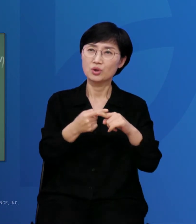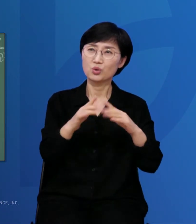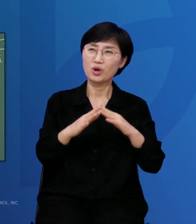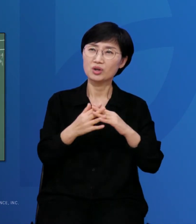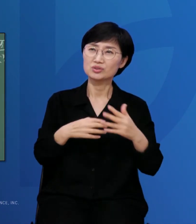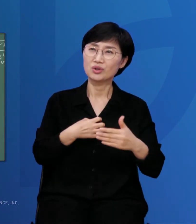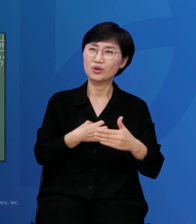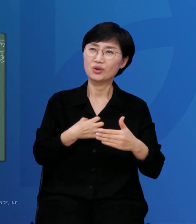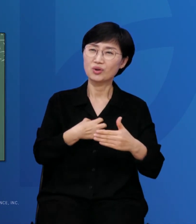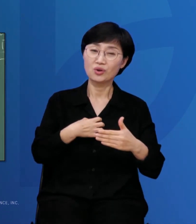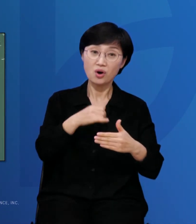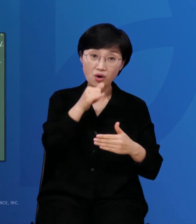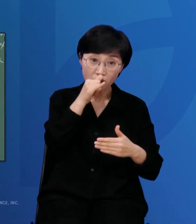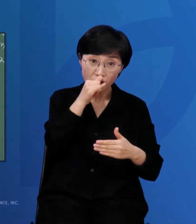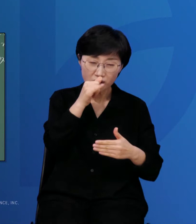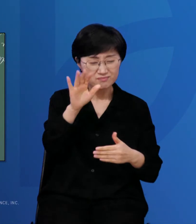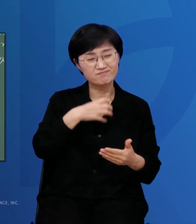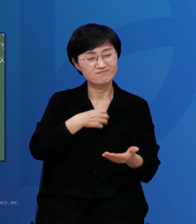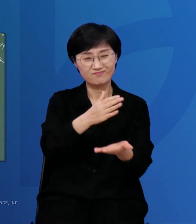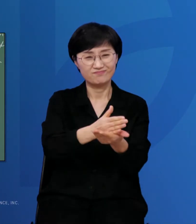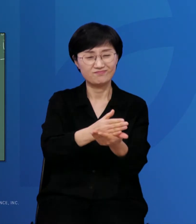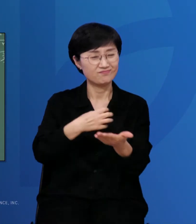거 없습니다.